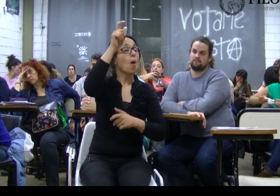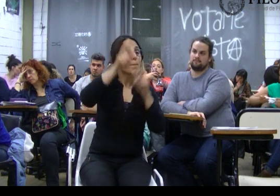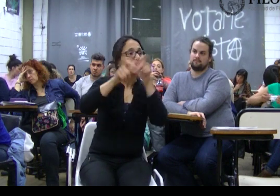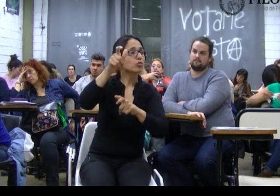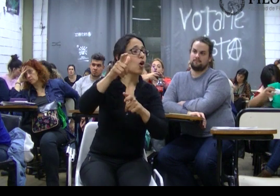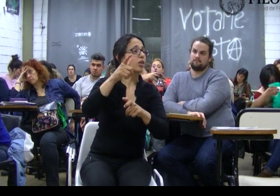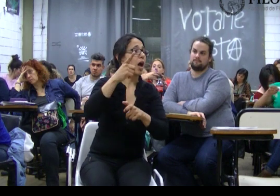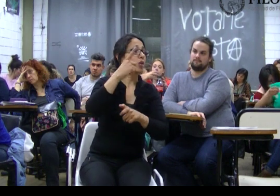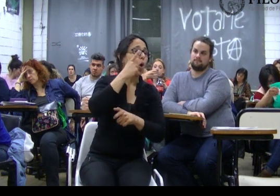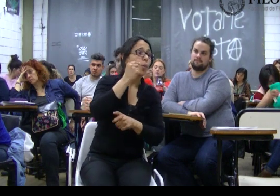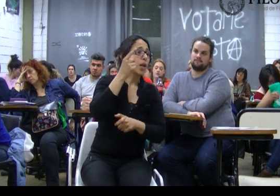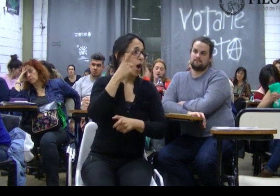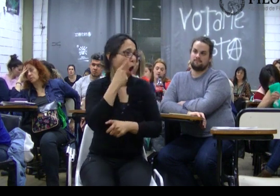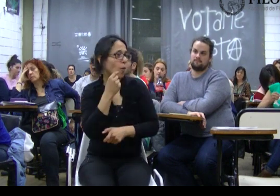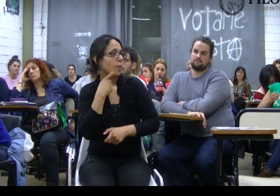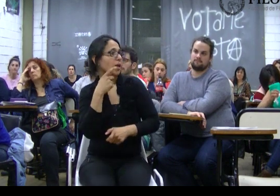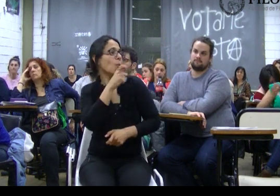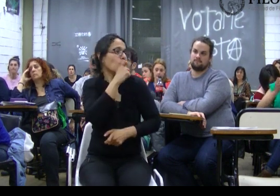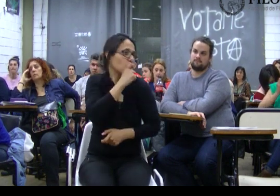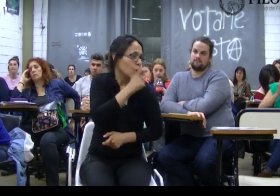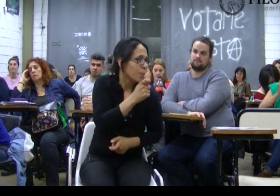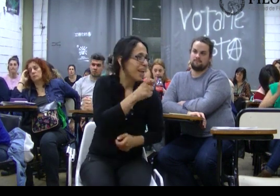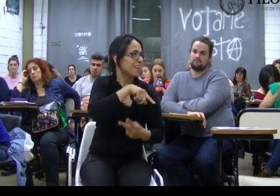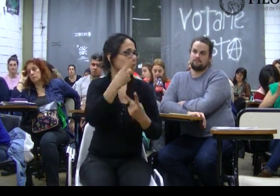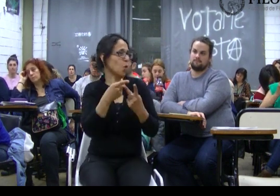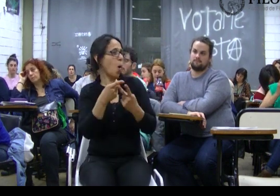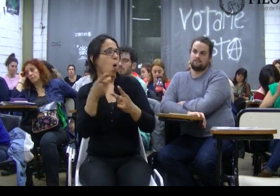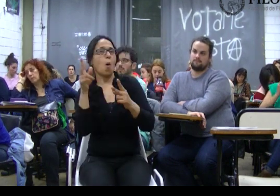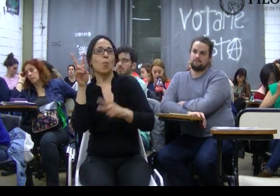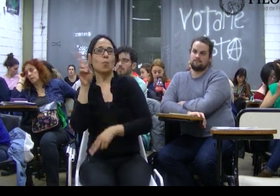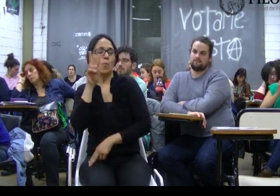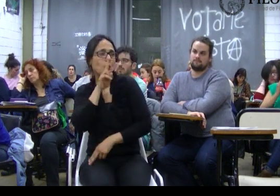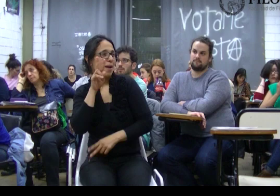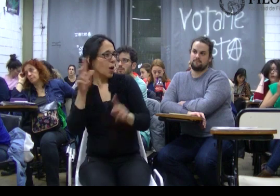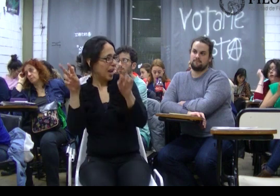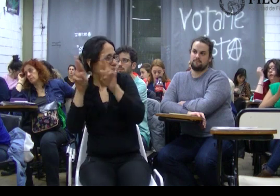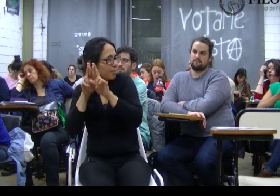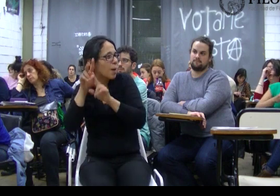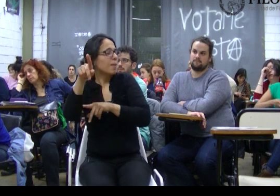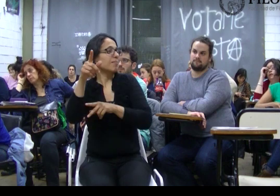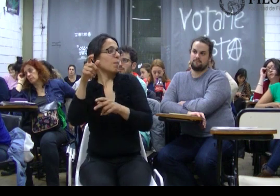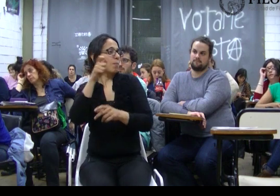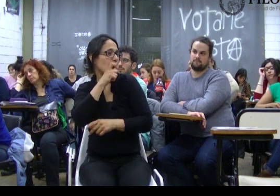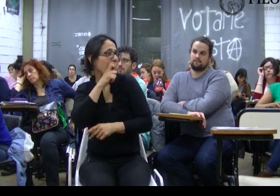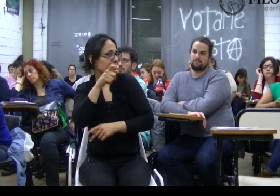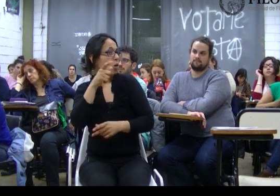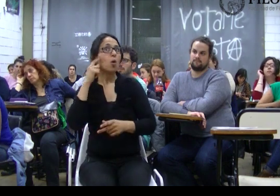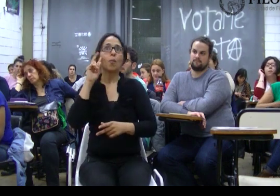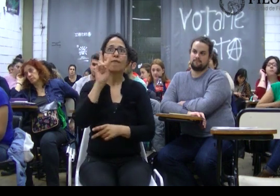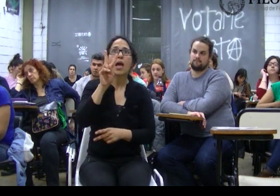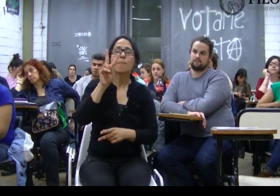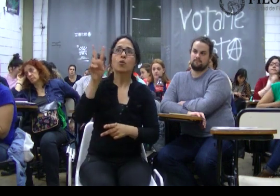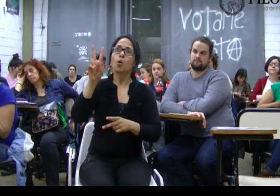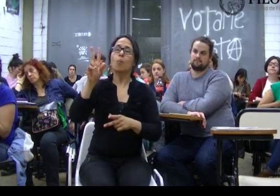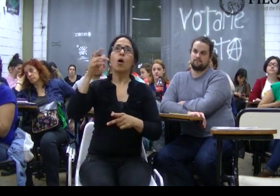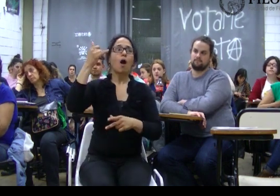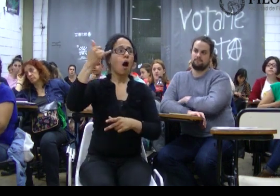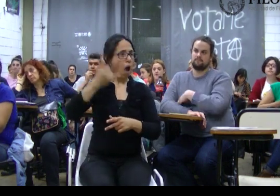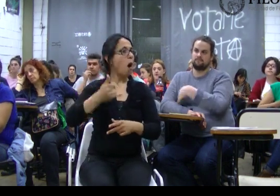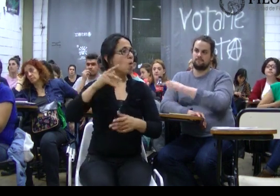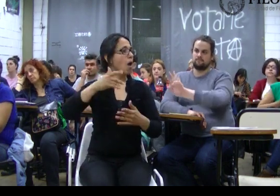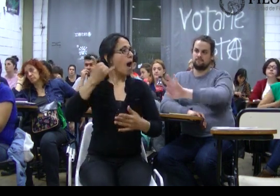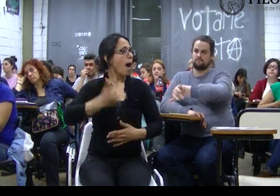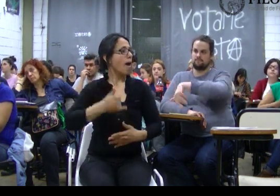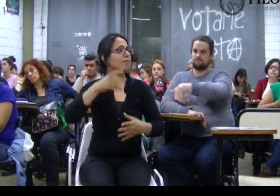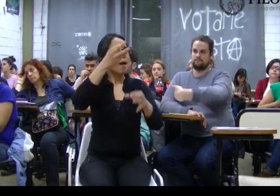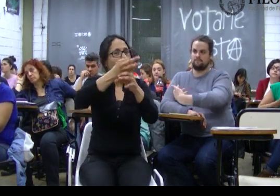besos, compartiendo. Eso es un montón, porque eso implica dar cuenta de la complejidad y heterogeneidad que tenemos en